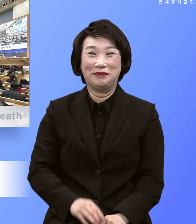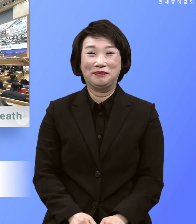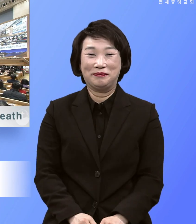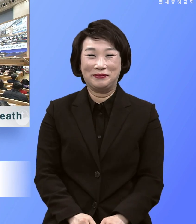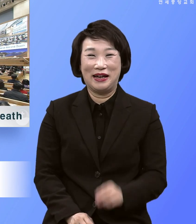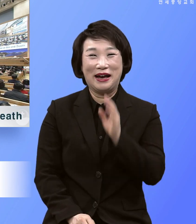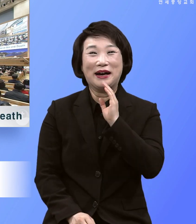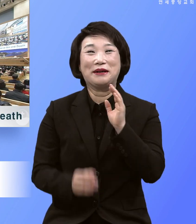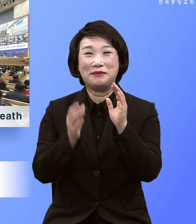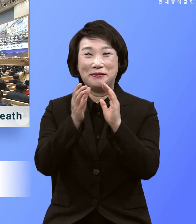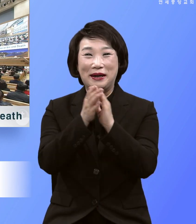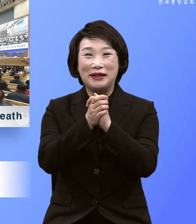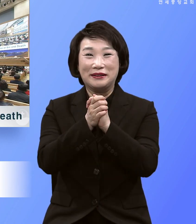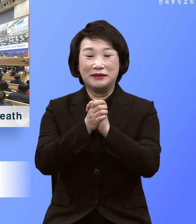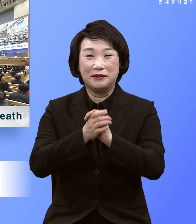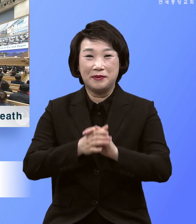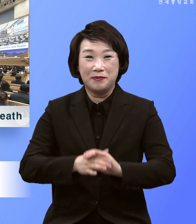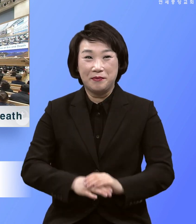아멘.